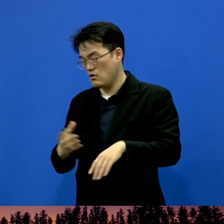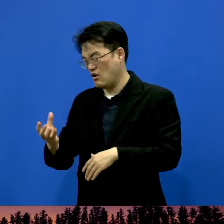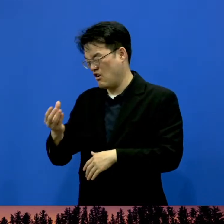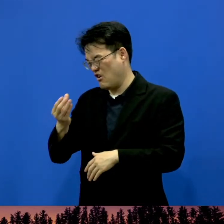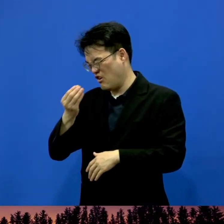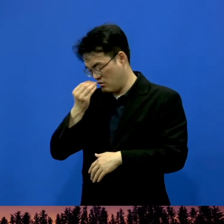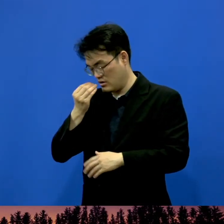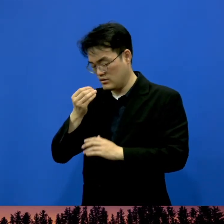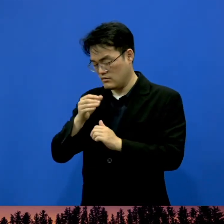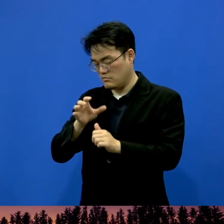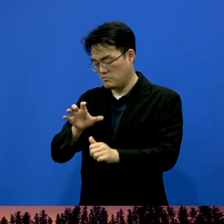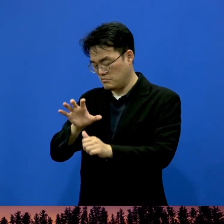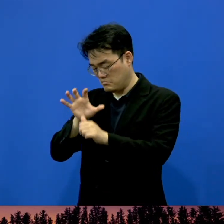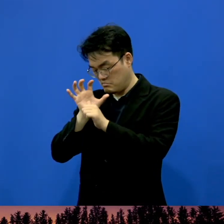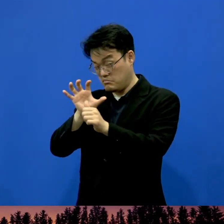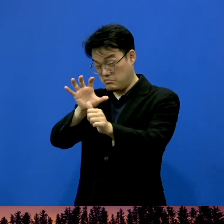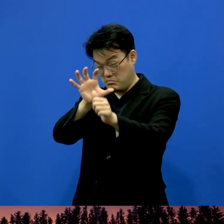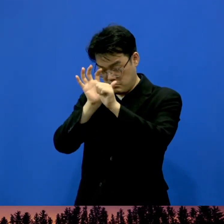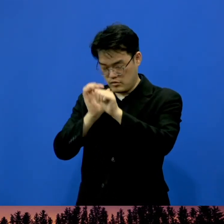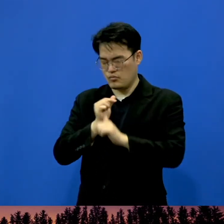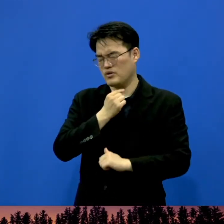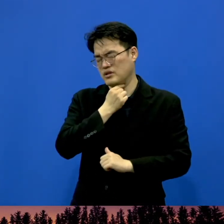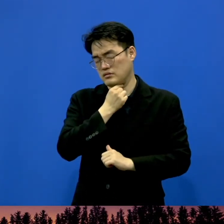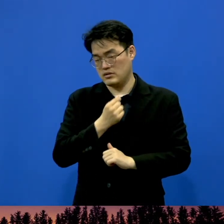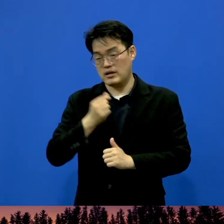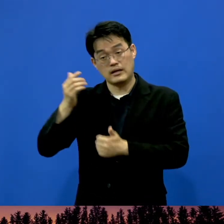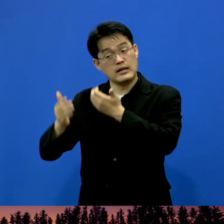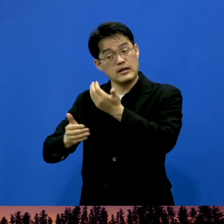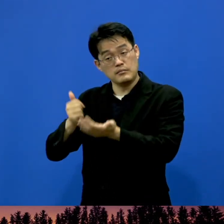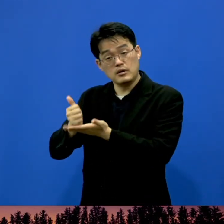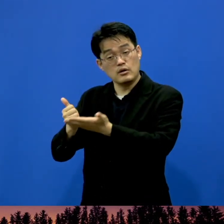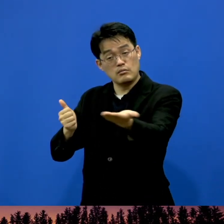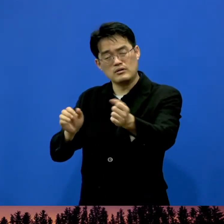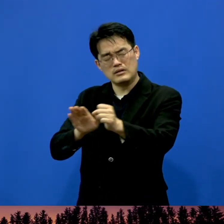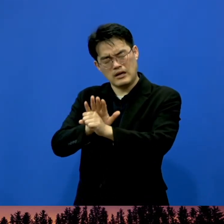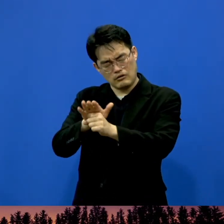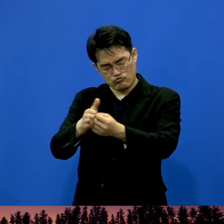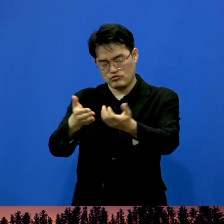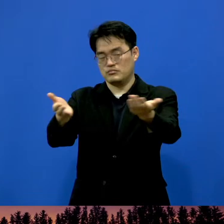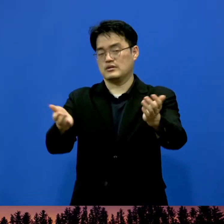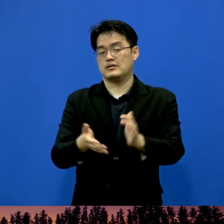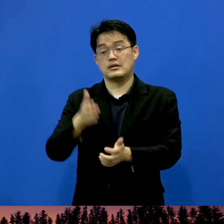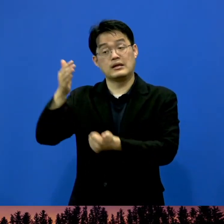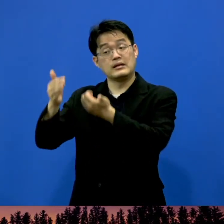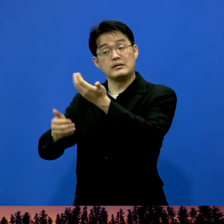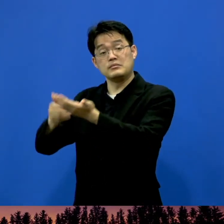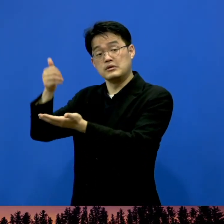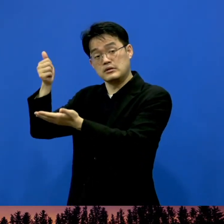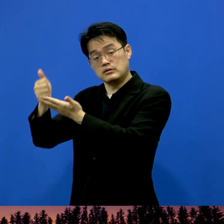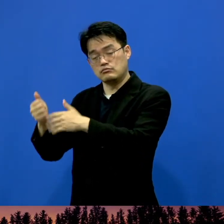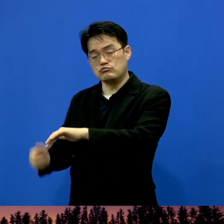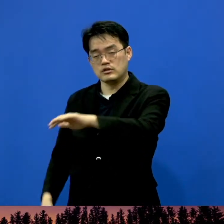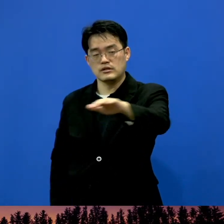도구로 쓰기를 원하시는 거죠. 하나님 우리를 사랑하십니다. 하나님은 우리를